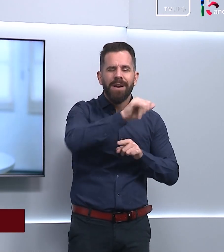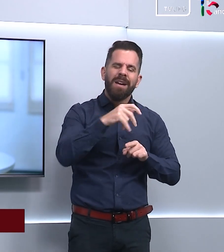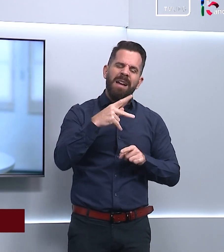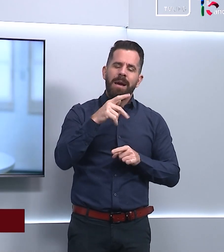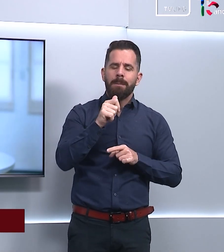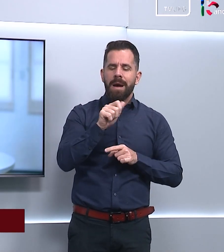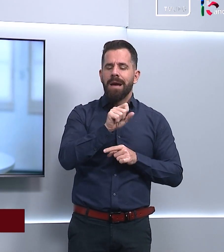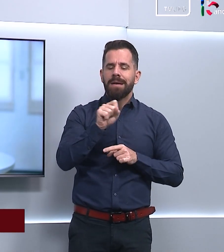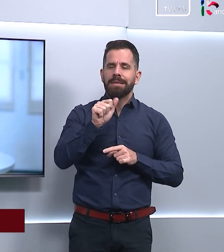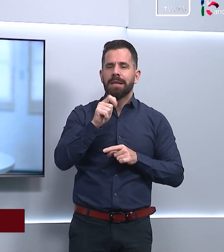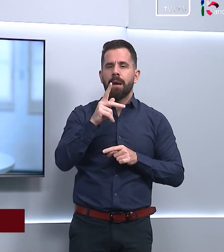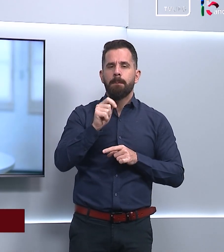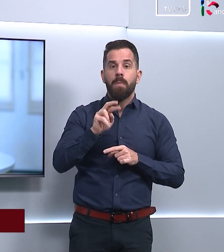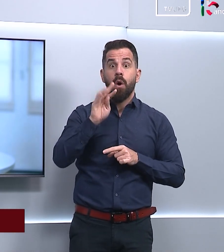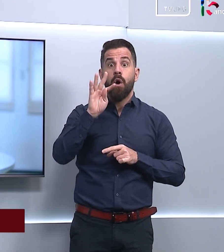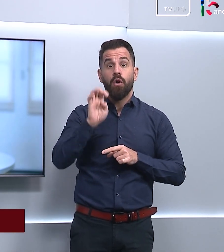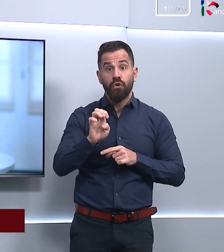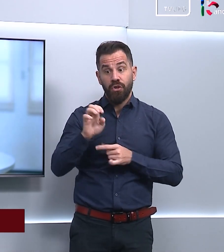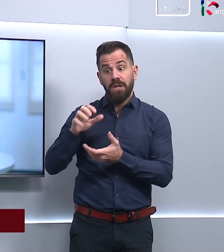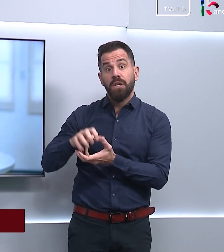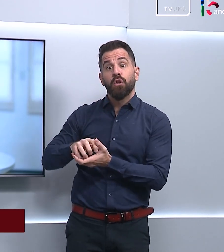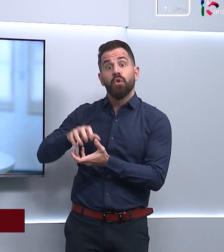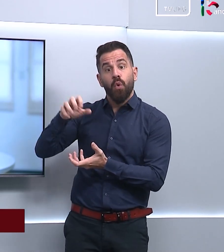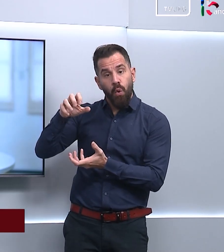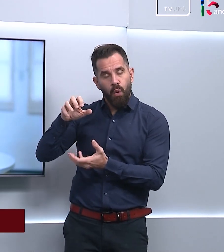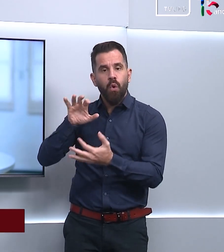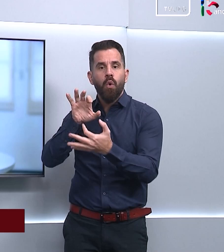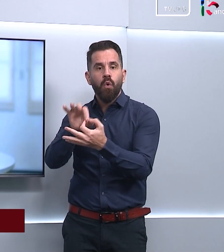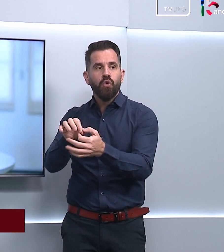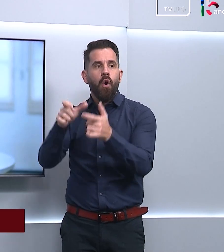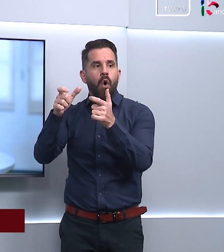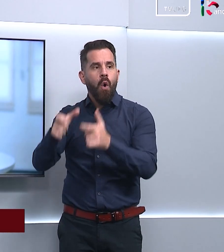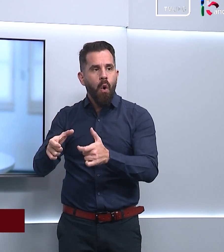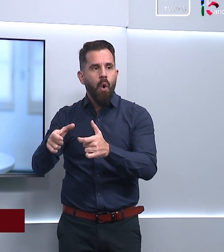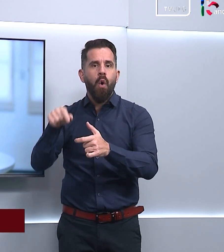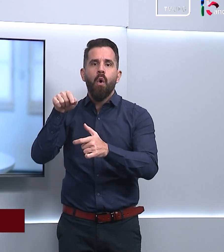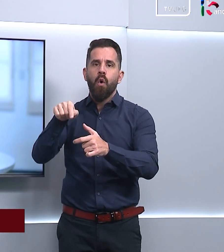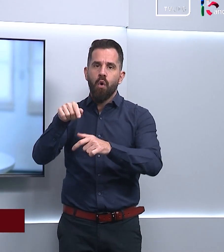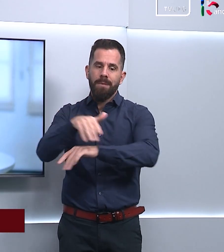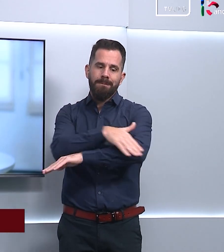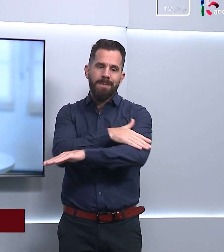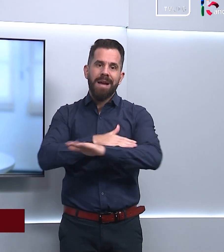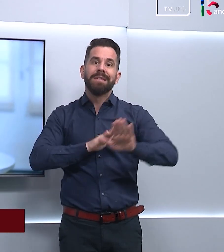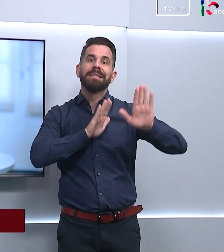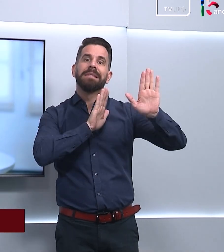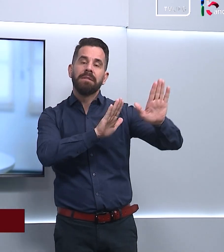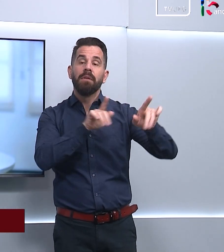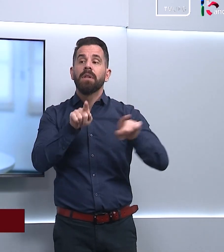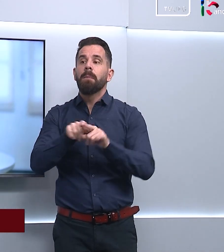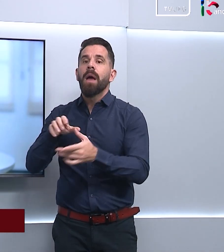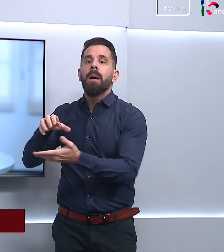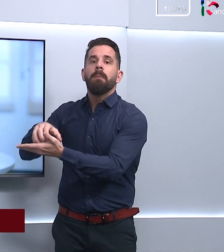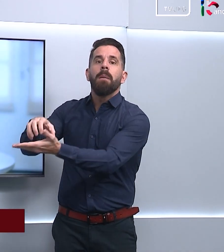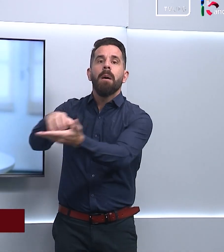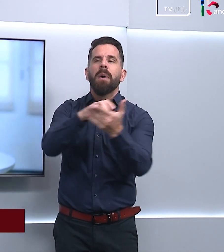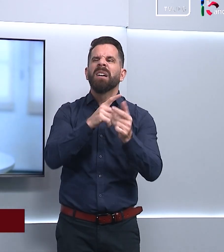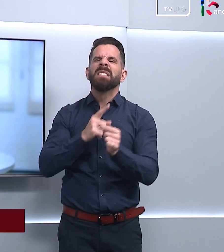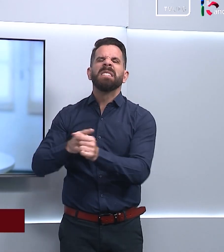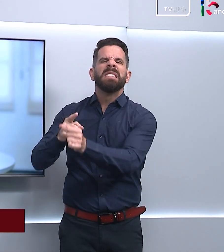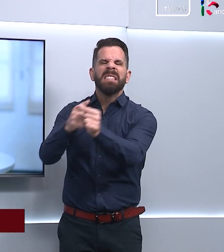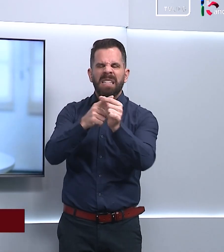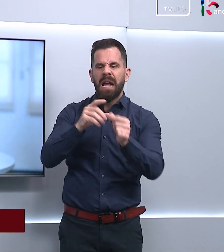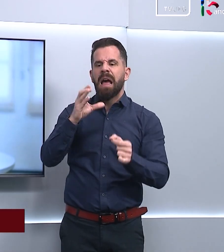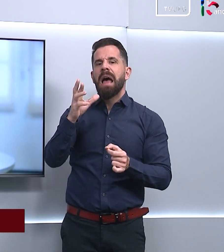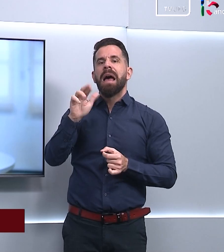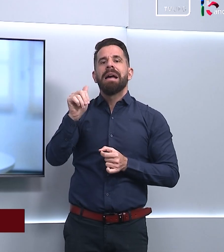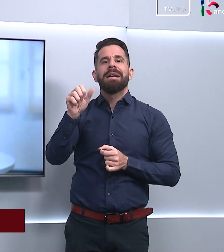de Desenvolvimento Social, aqui na Praça Cívica, e nos municípios, nos CRAS. Tá? Então, a